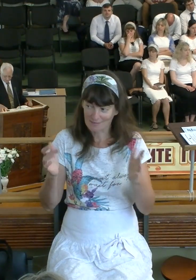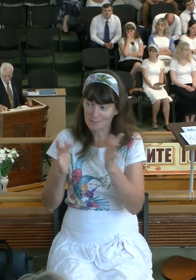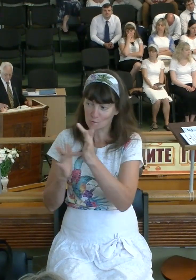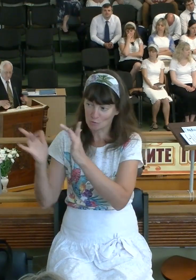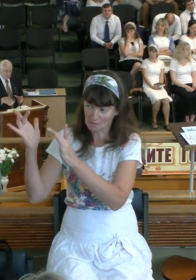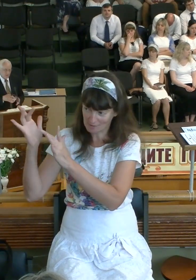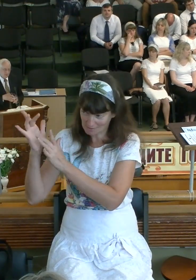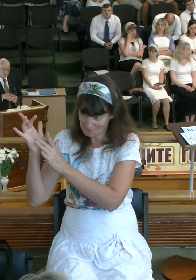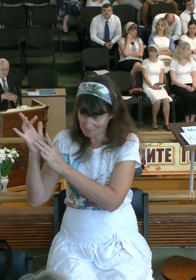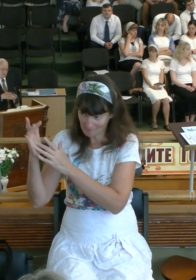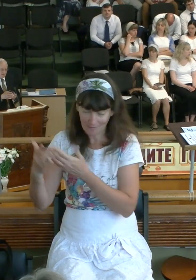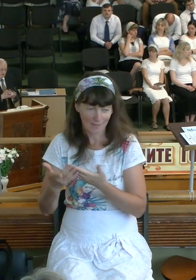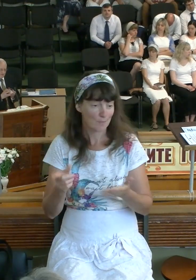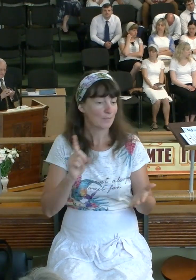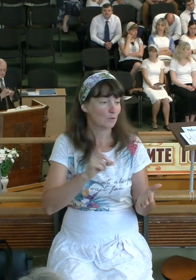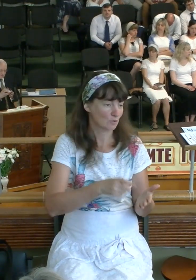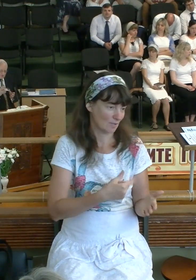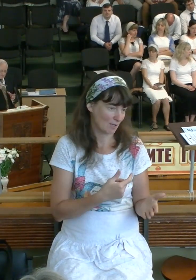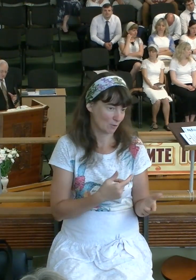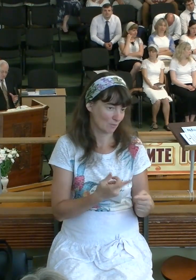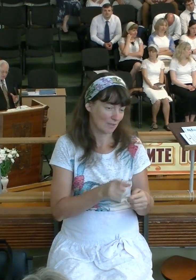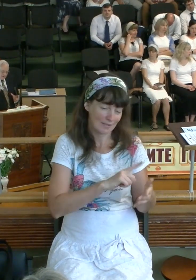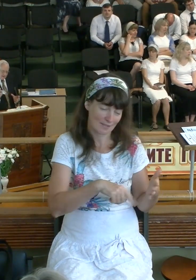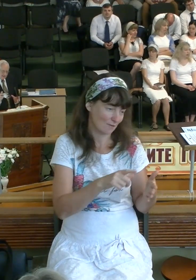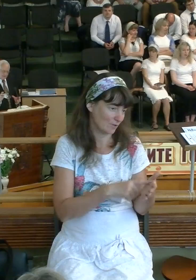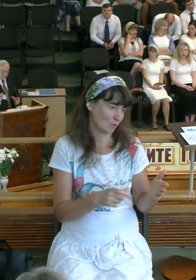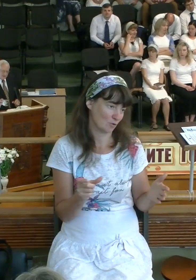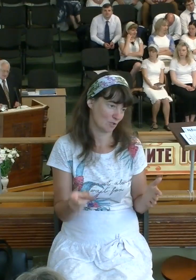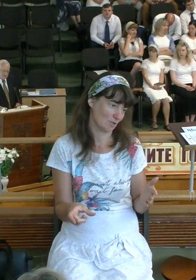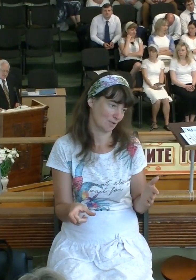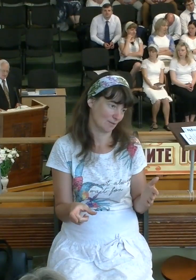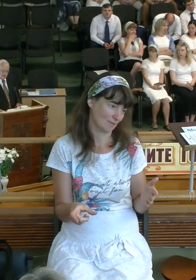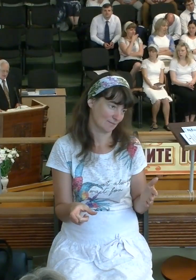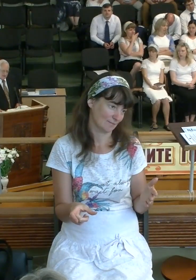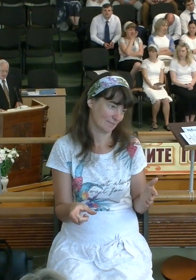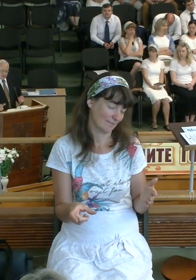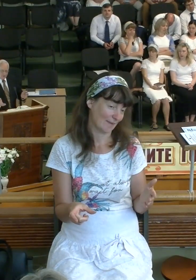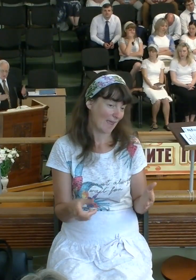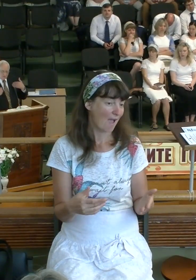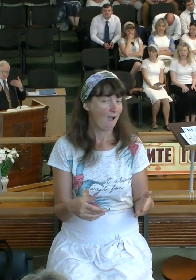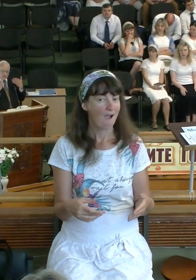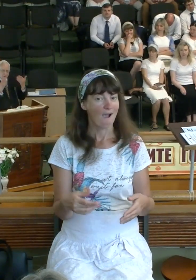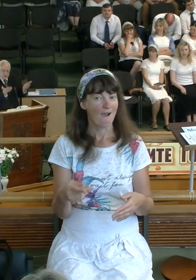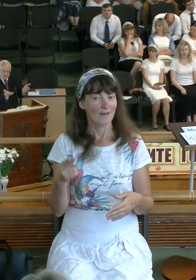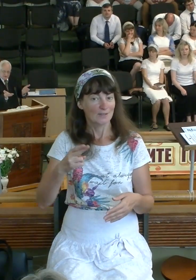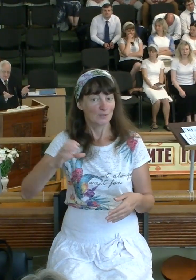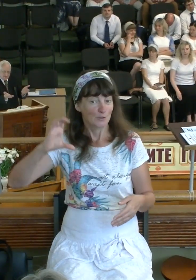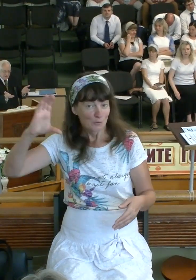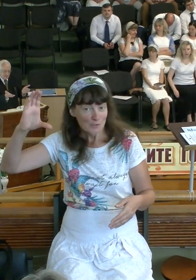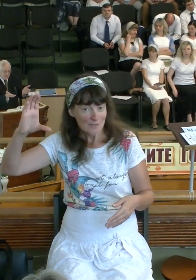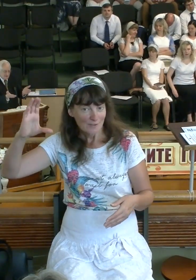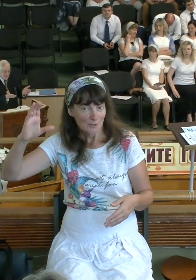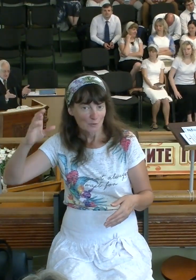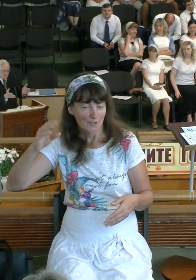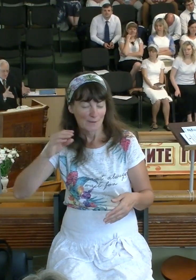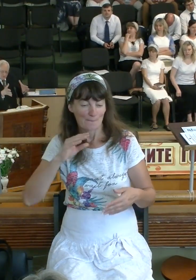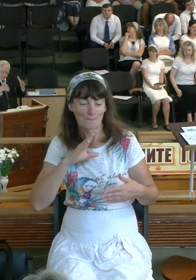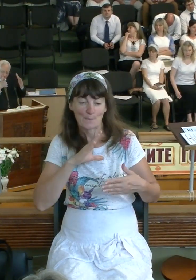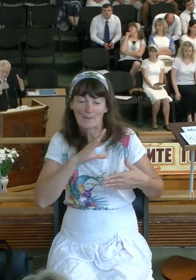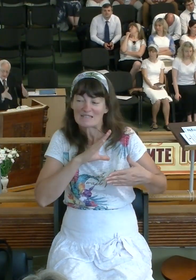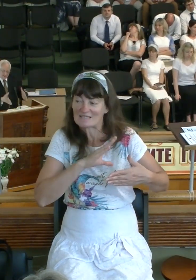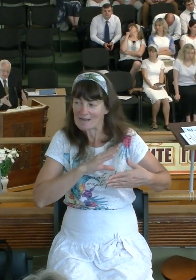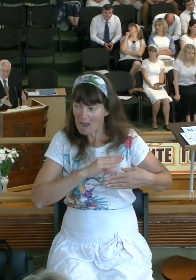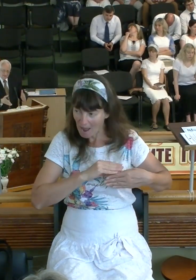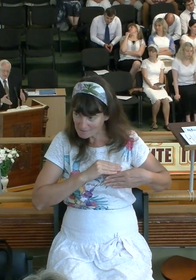узнать. А Дух Святой, он тоже поселяется в сердце человека. Он тоже хочет, чтобы